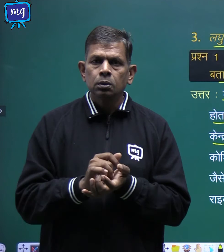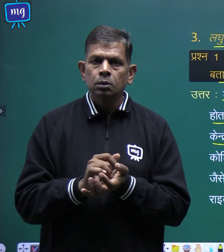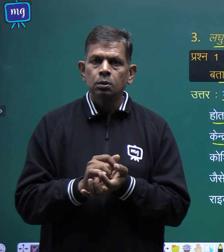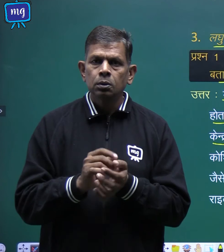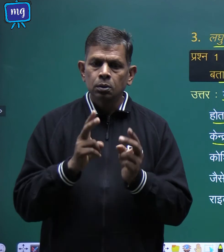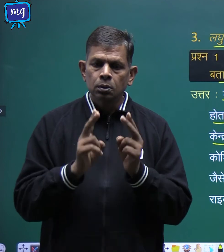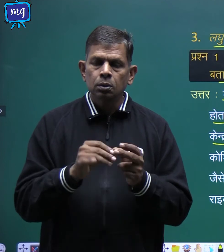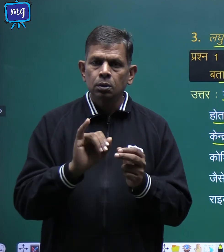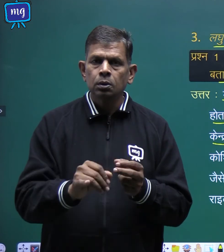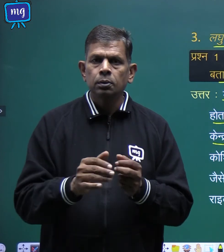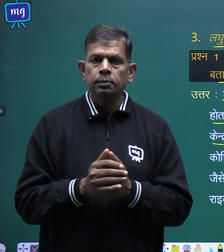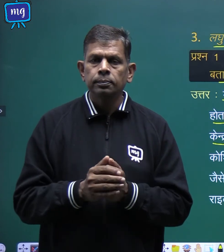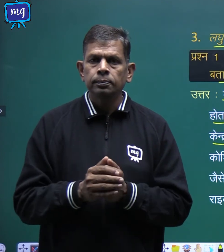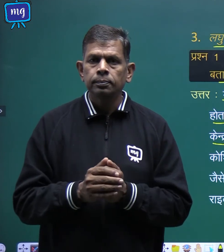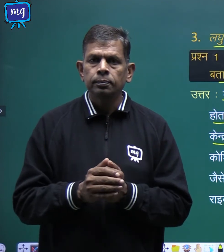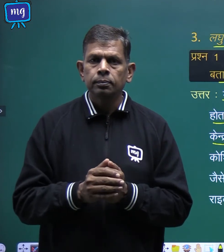पाया जाता है।